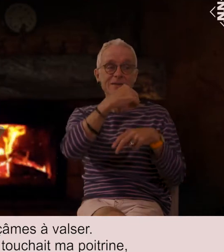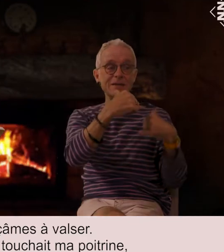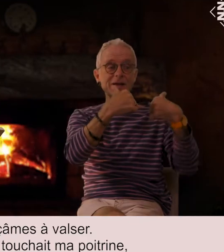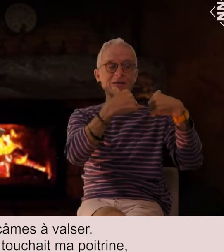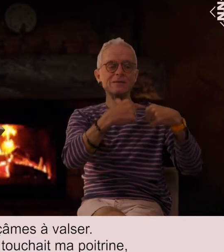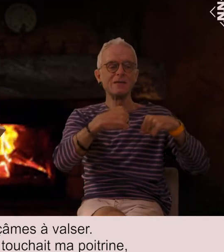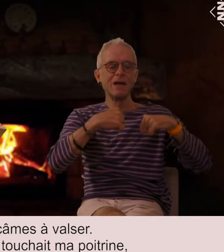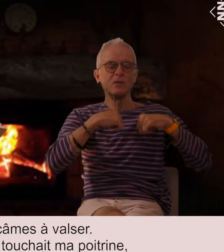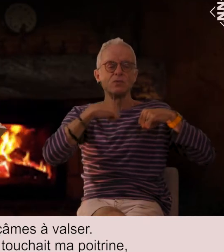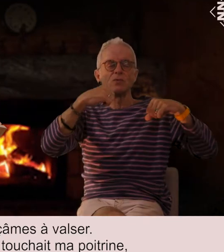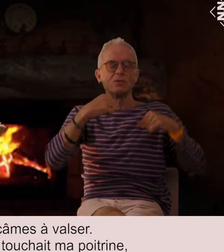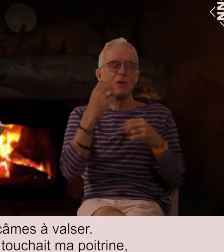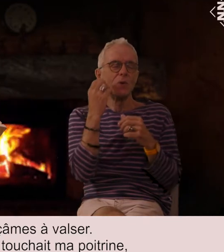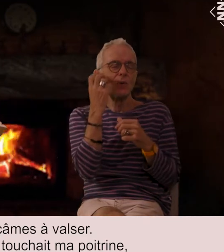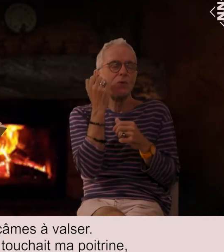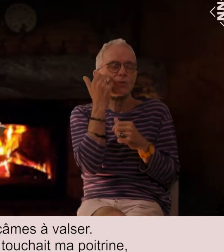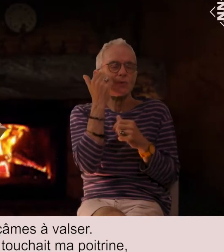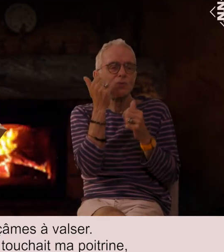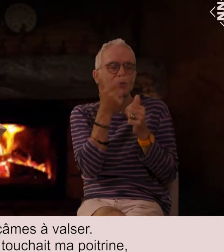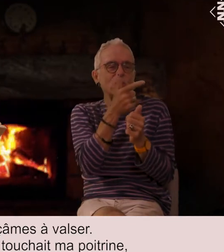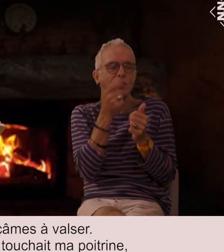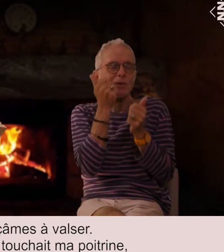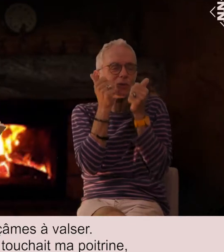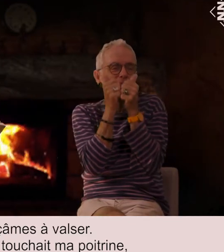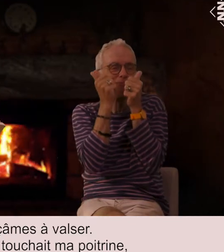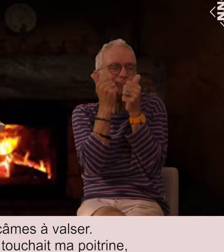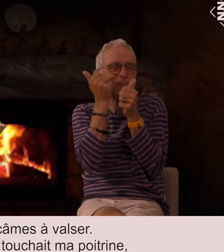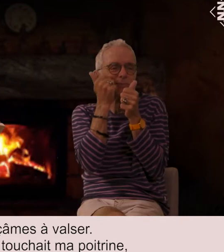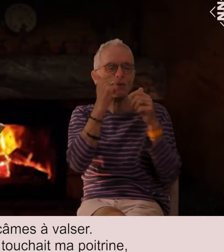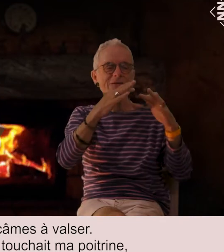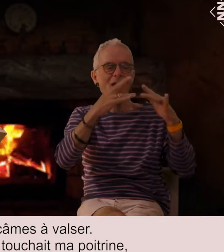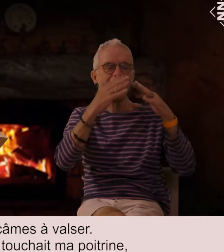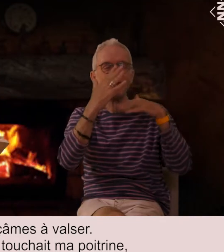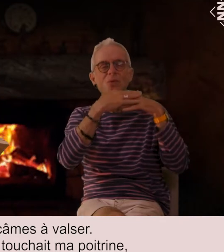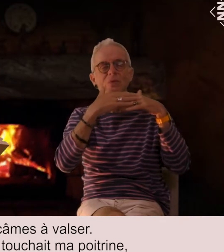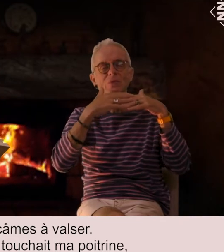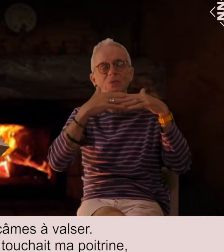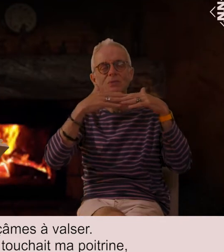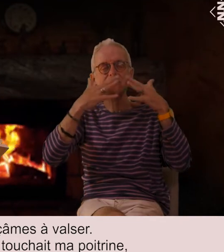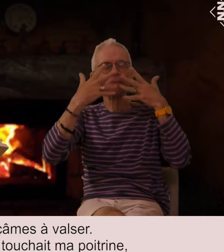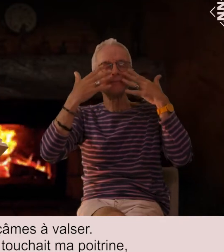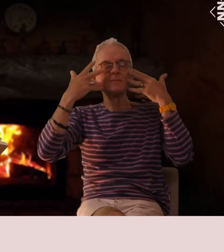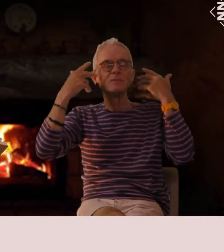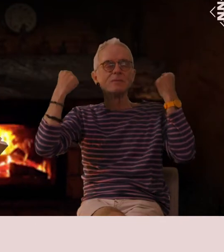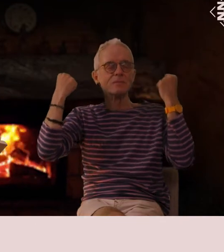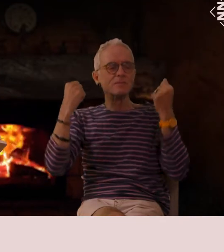poitrine sa joue veloutée effleurait la mienne et son haleine suave flottait sur ma bouche